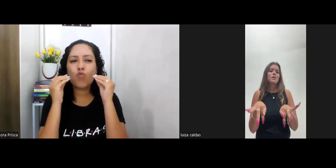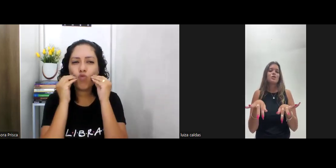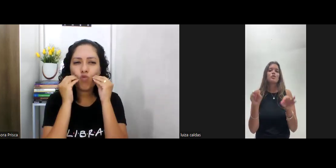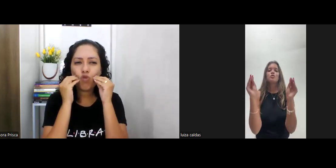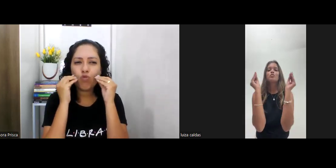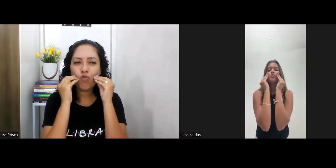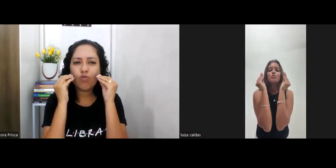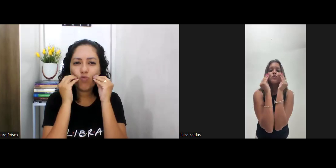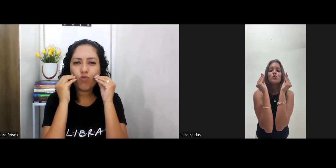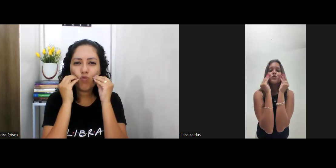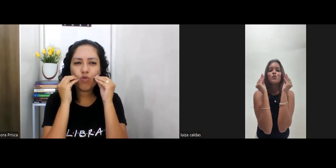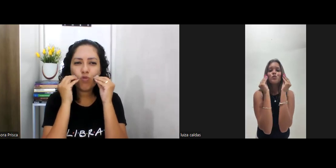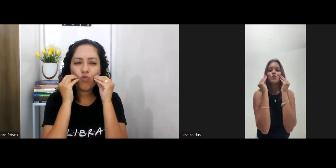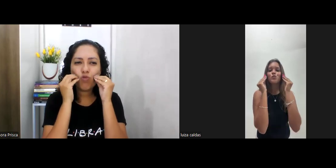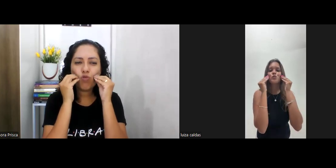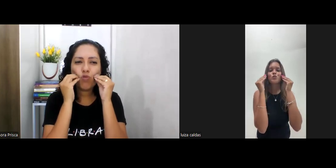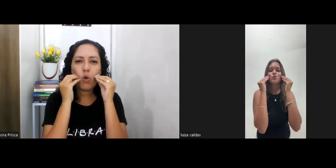Libras?